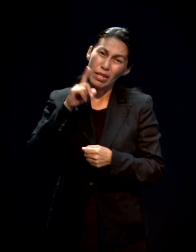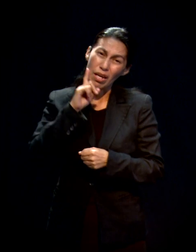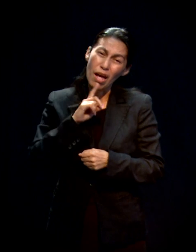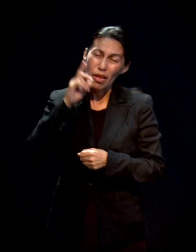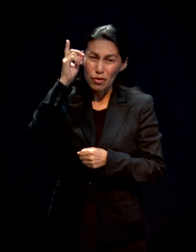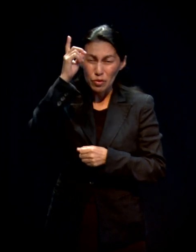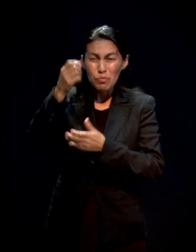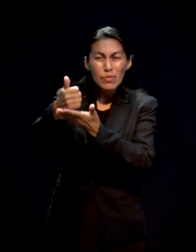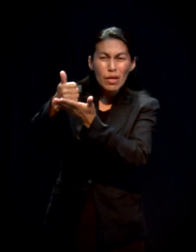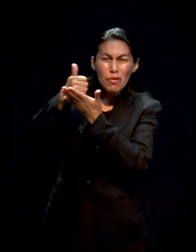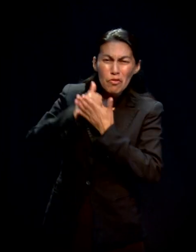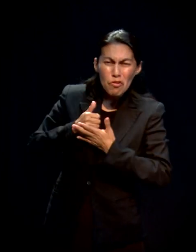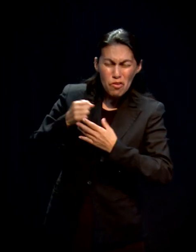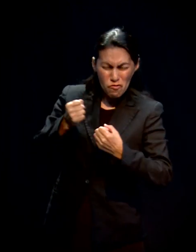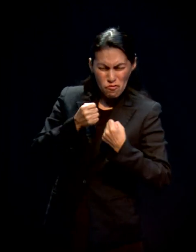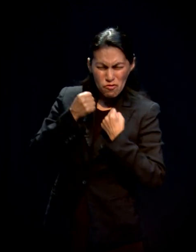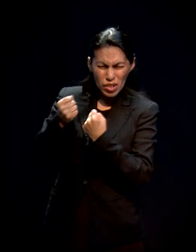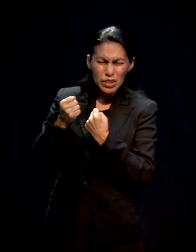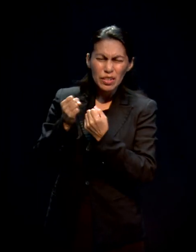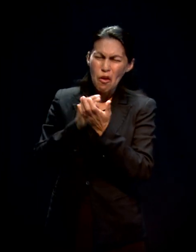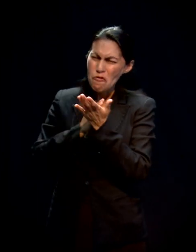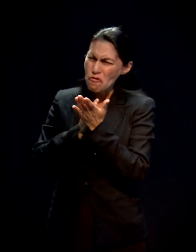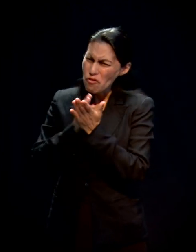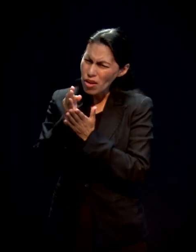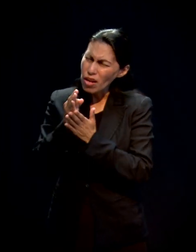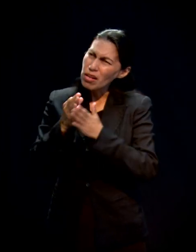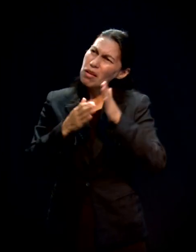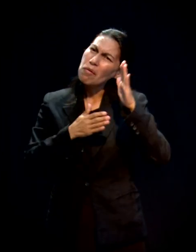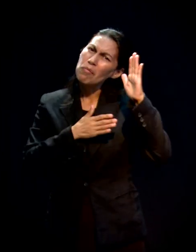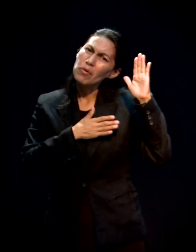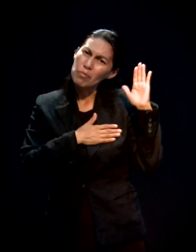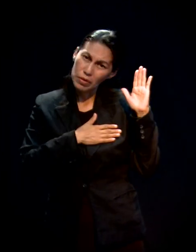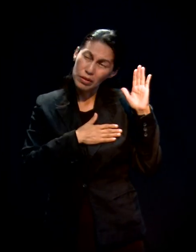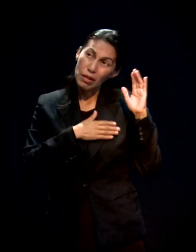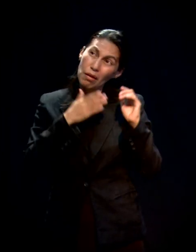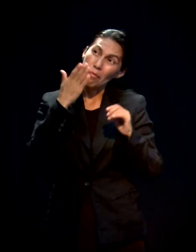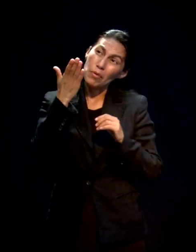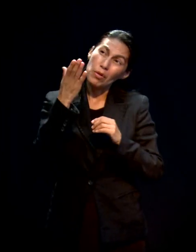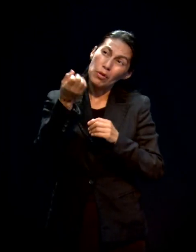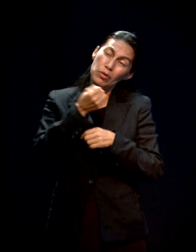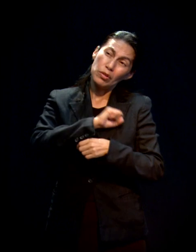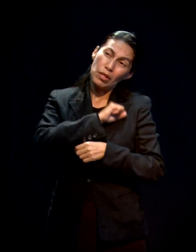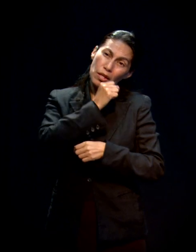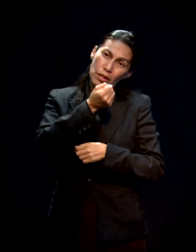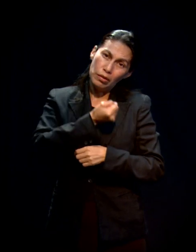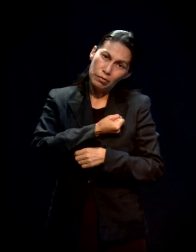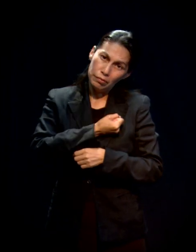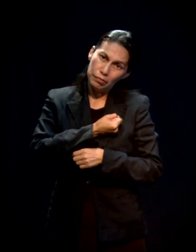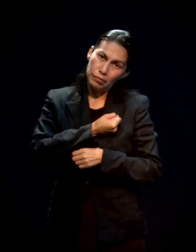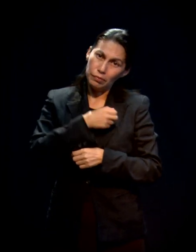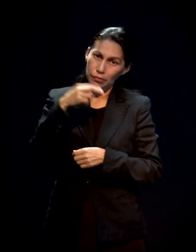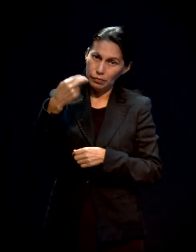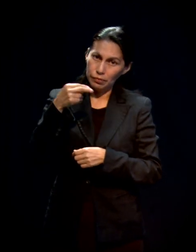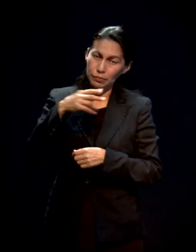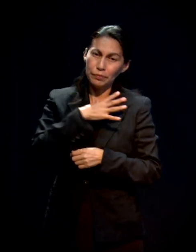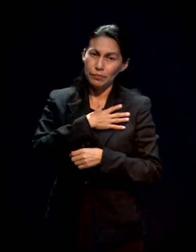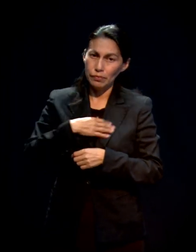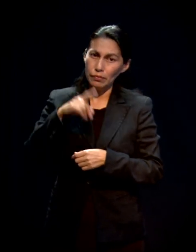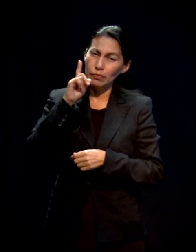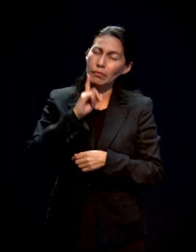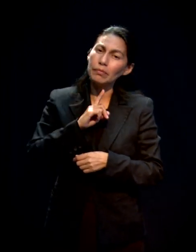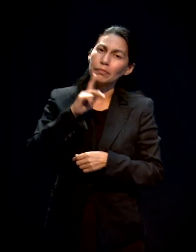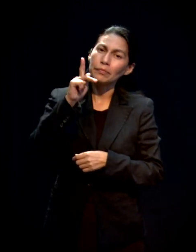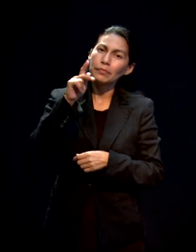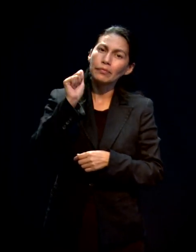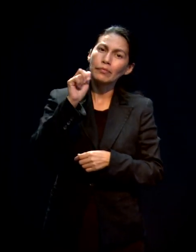que nos mantenga firmes en sus promesas y pido su salud karlita es el nombre es su nombre el mío